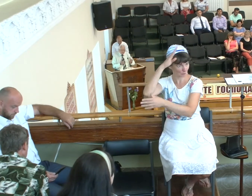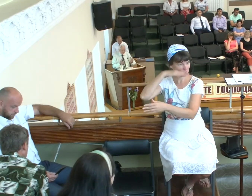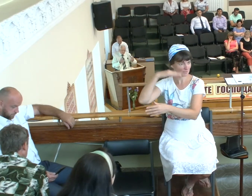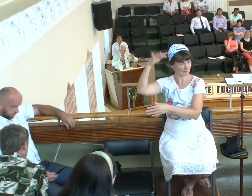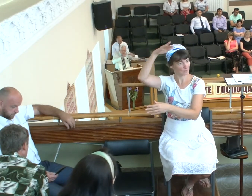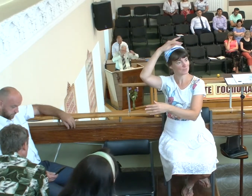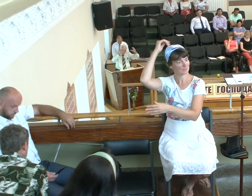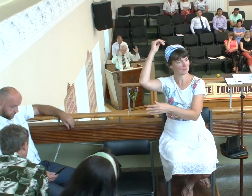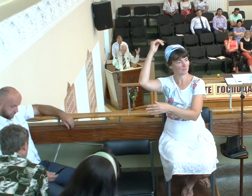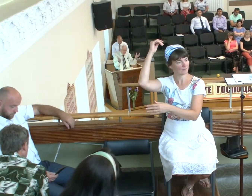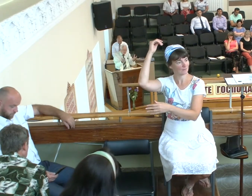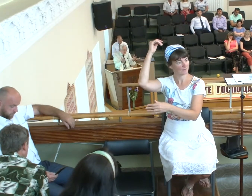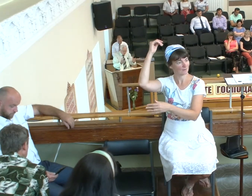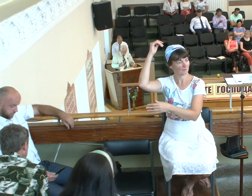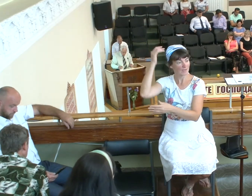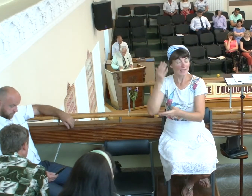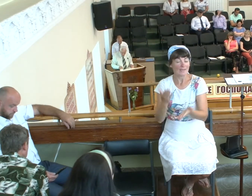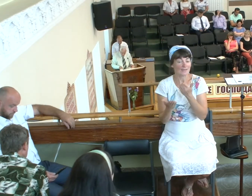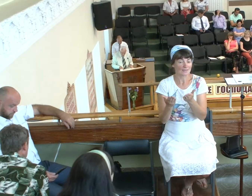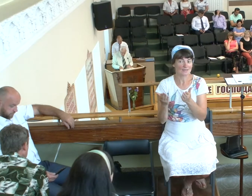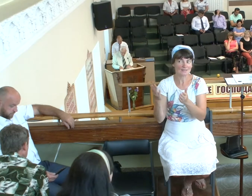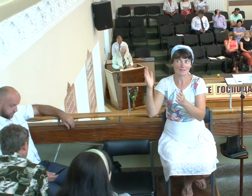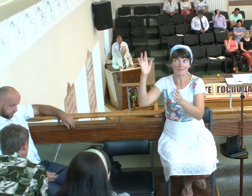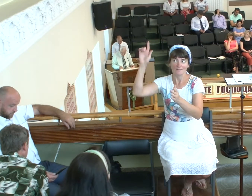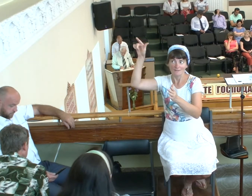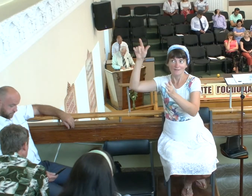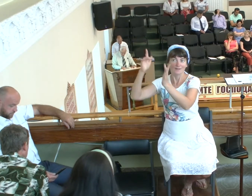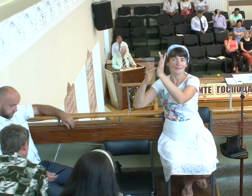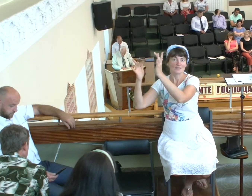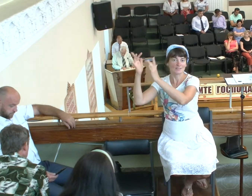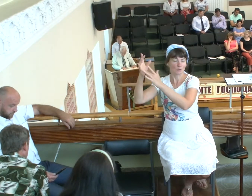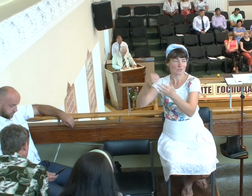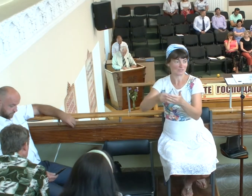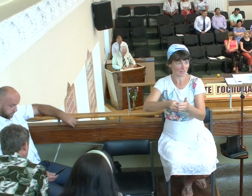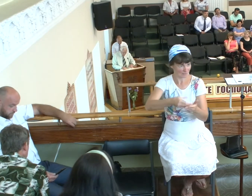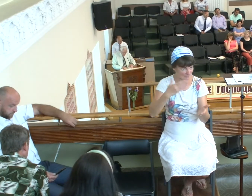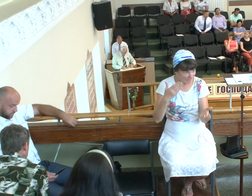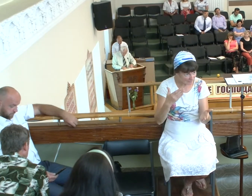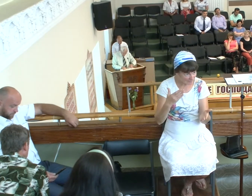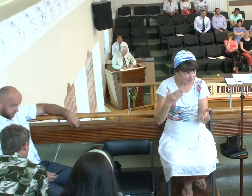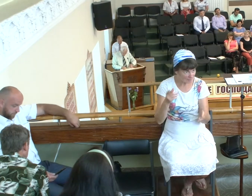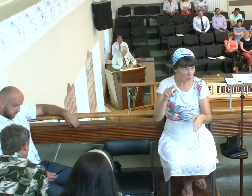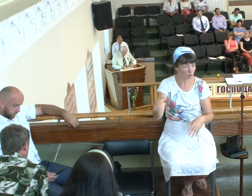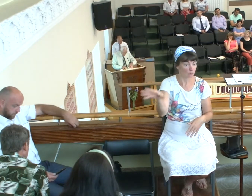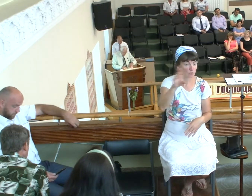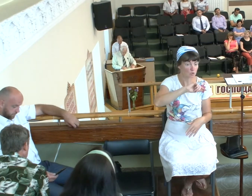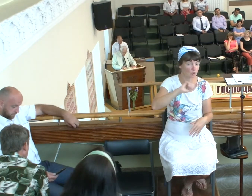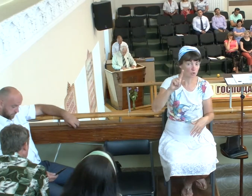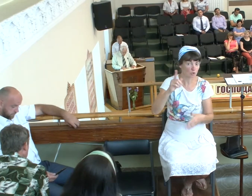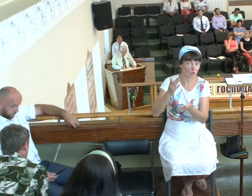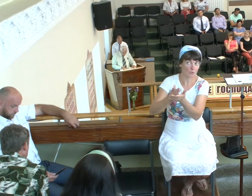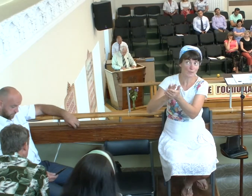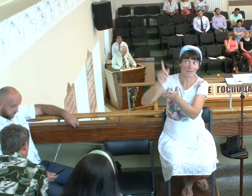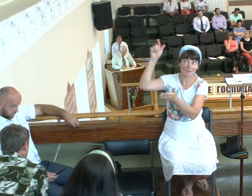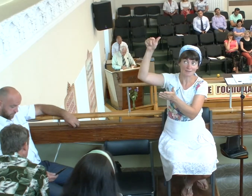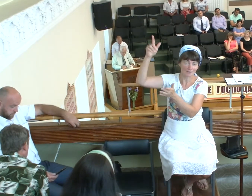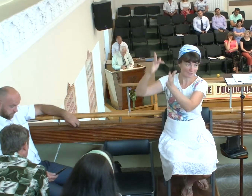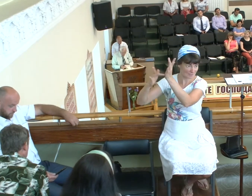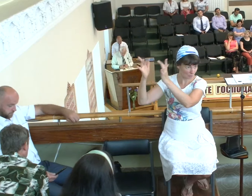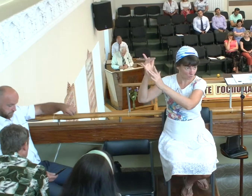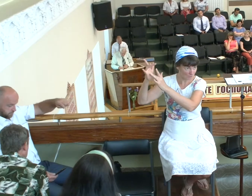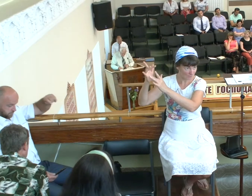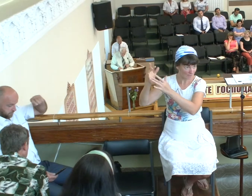ценность, то все, что Его, оно ценно для нас. И если написано в послании